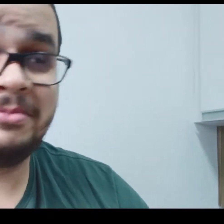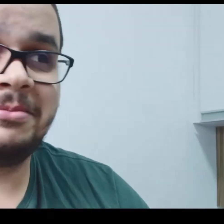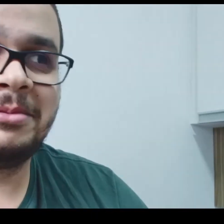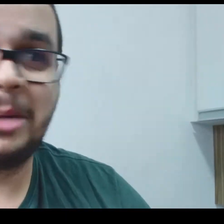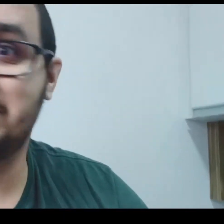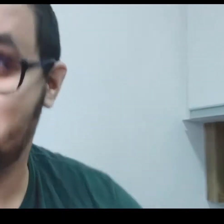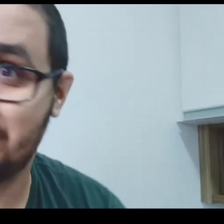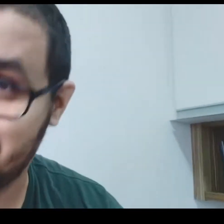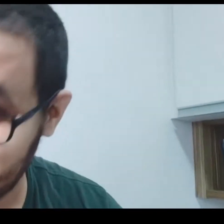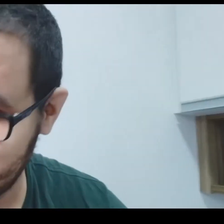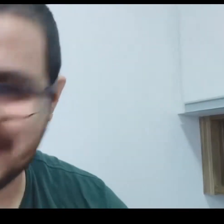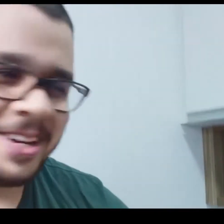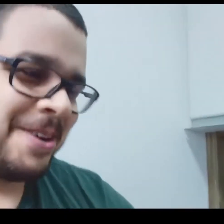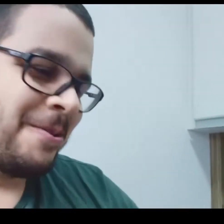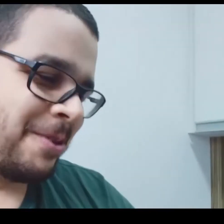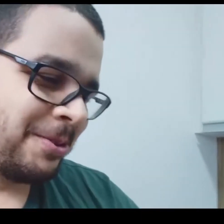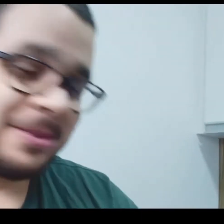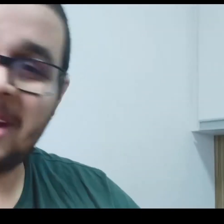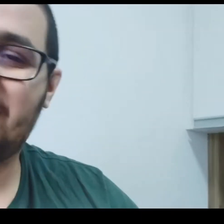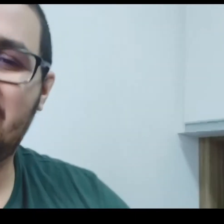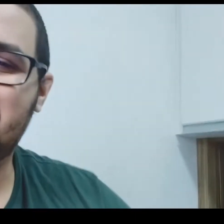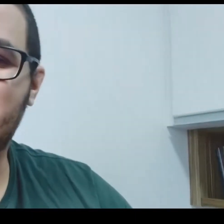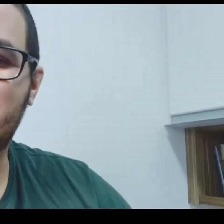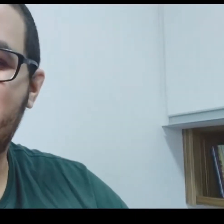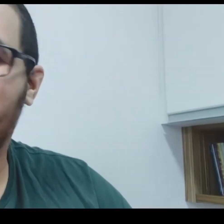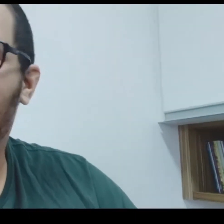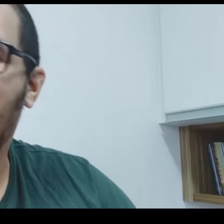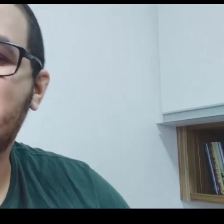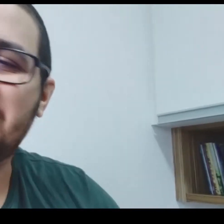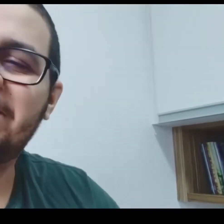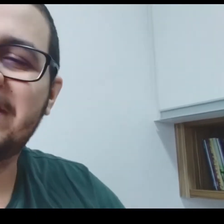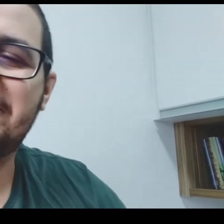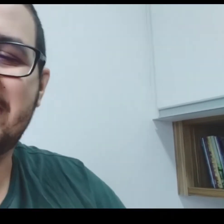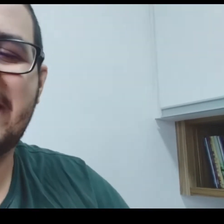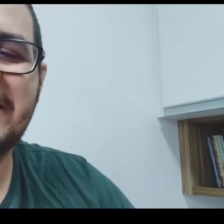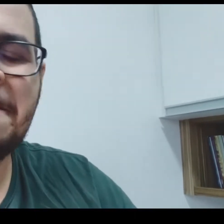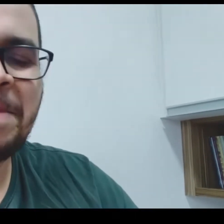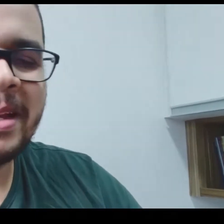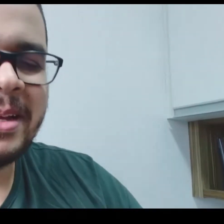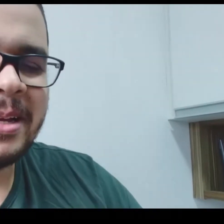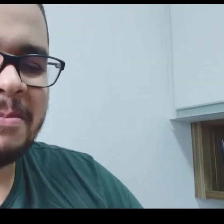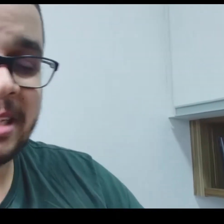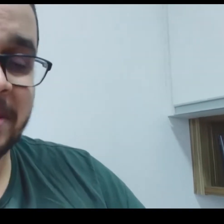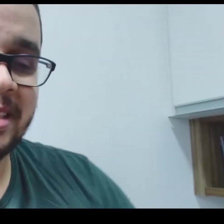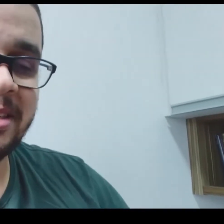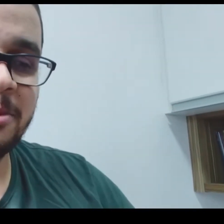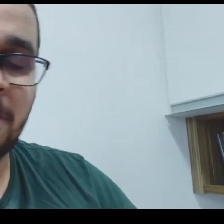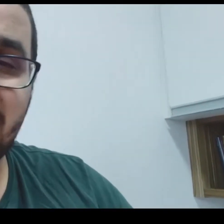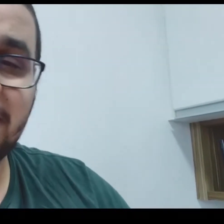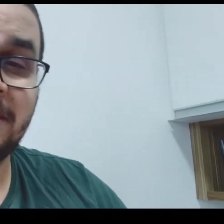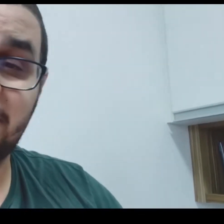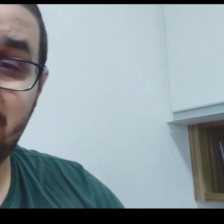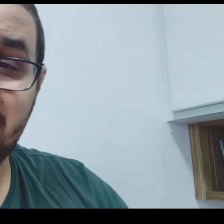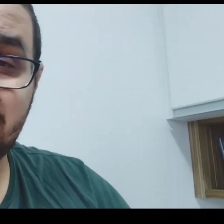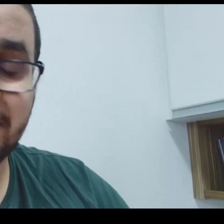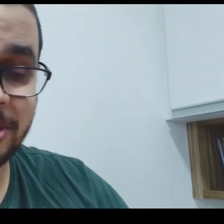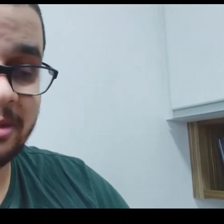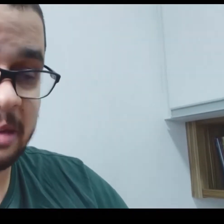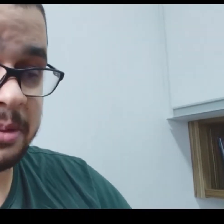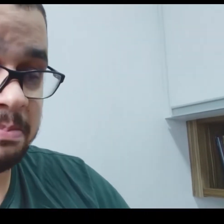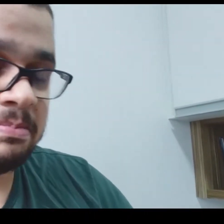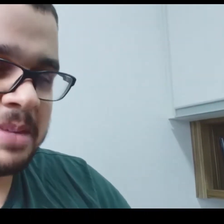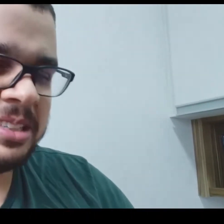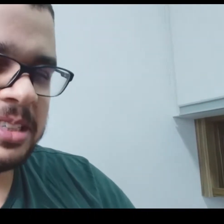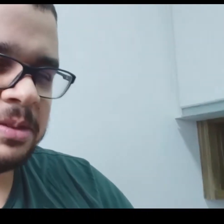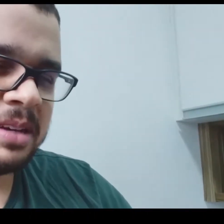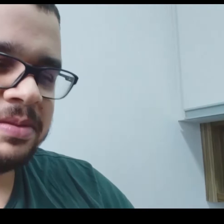momentos, geralmente nas conferências, quando tudo era ótimo, eu só queria louvar o Senhor e fazer mais nada. Mas apesar desses momentos, eu